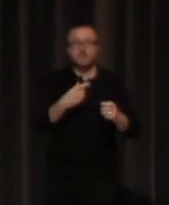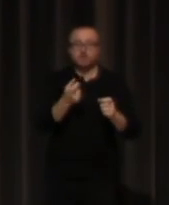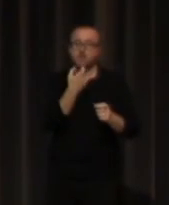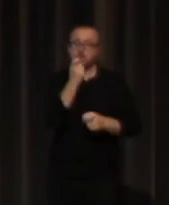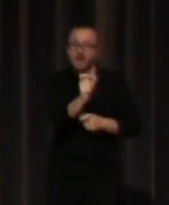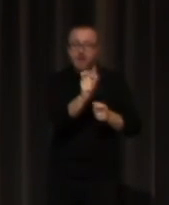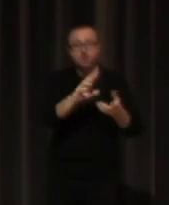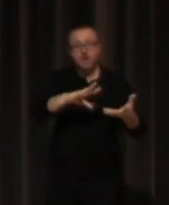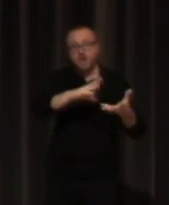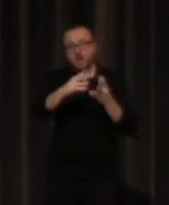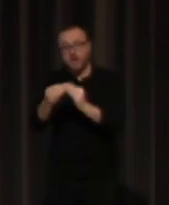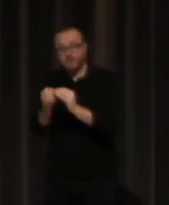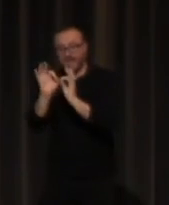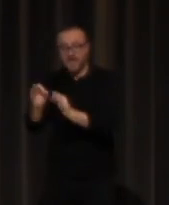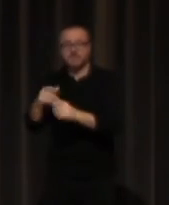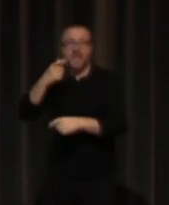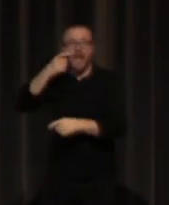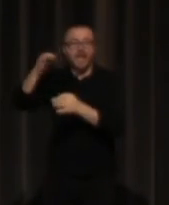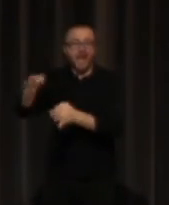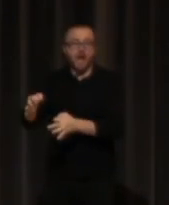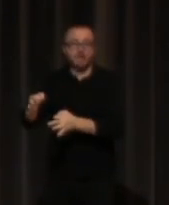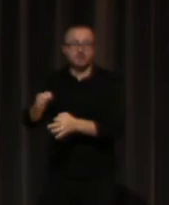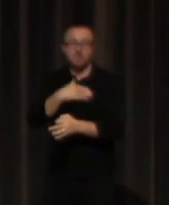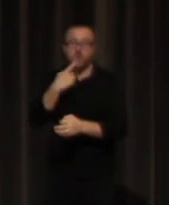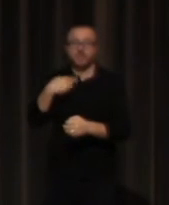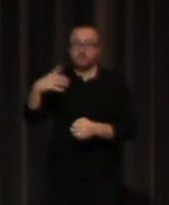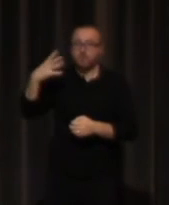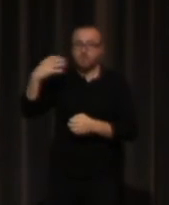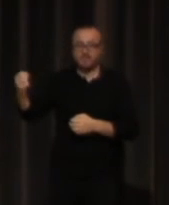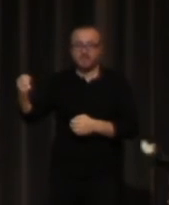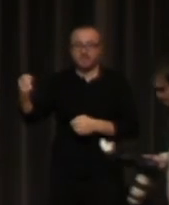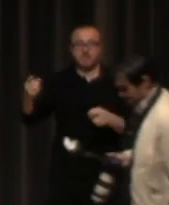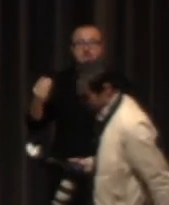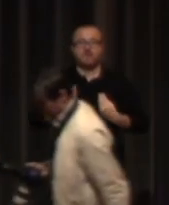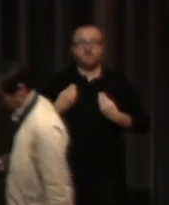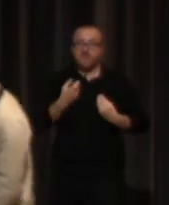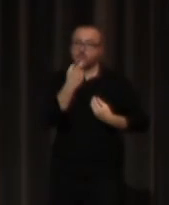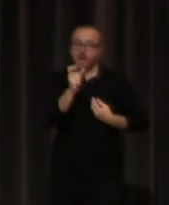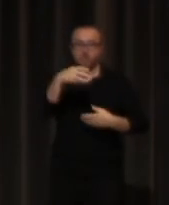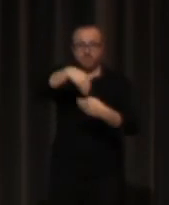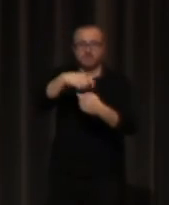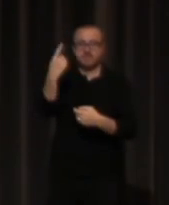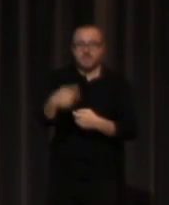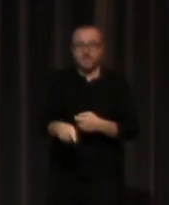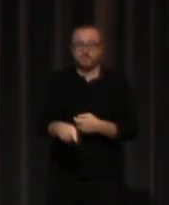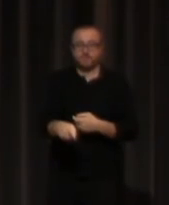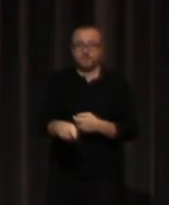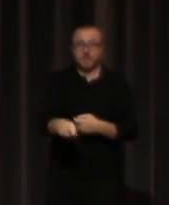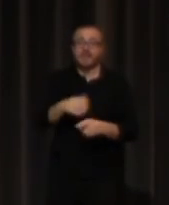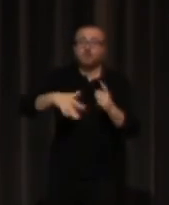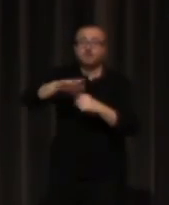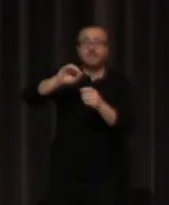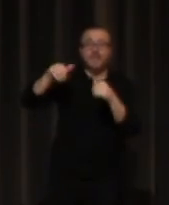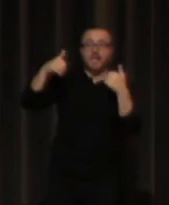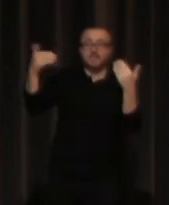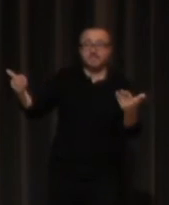ho hem vist, com des d'aquí llavors tornar en aquesta comunicació externa on totes les